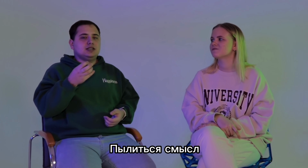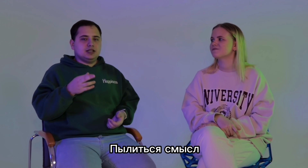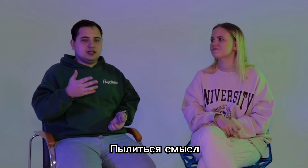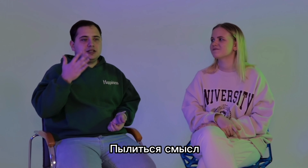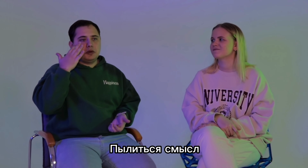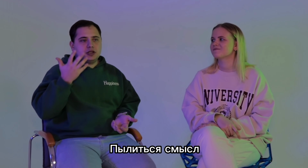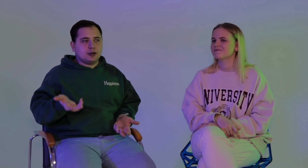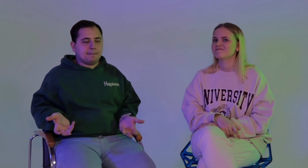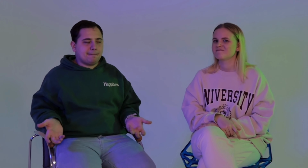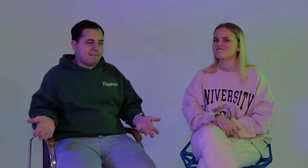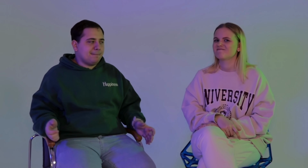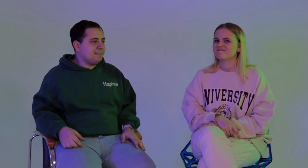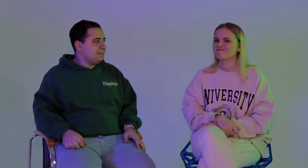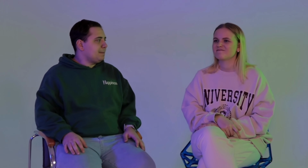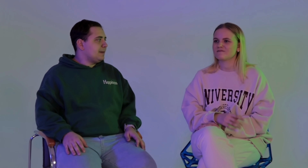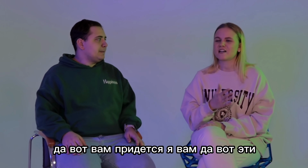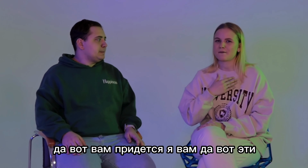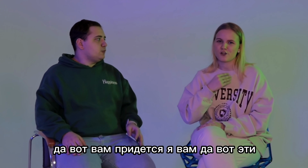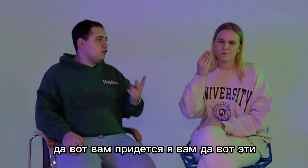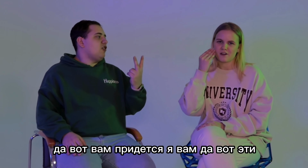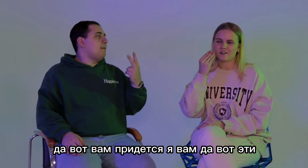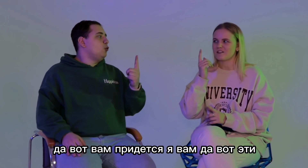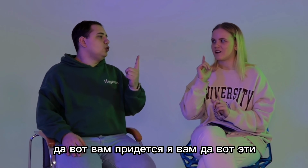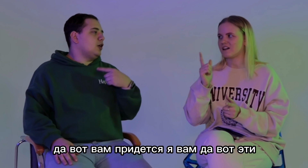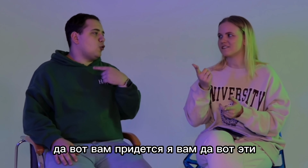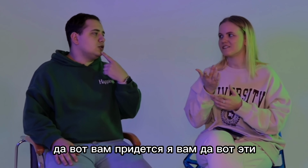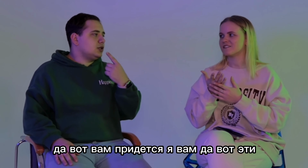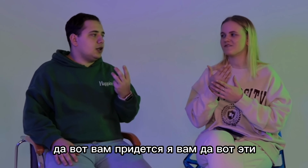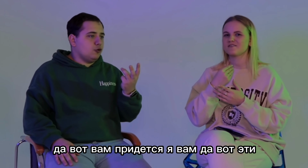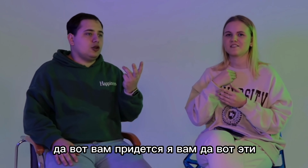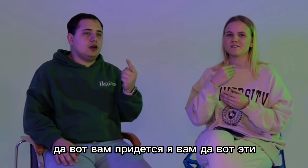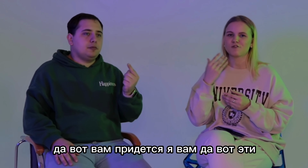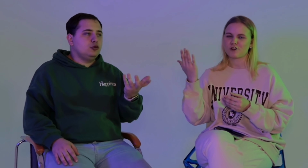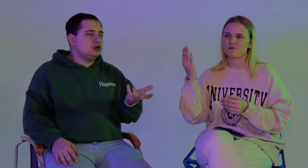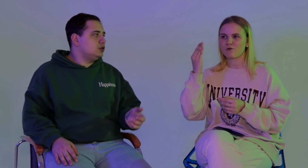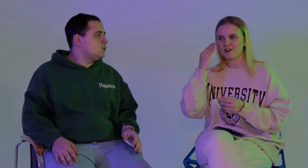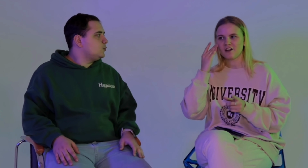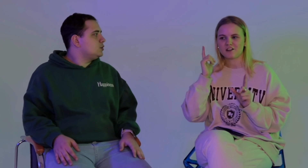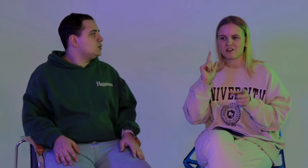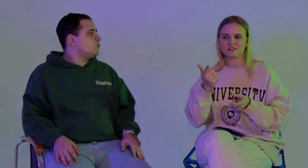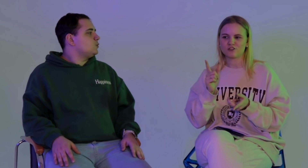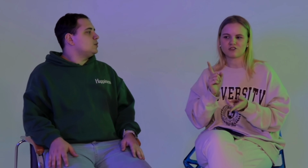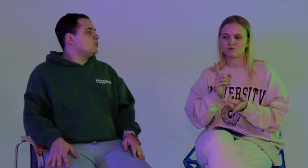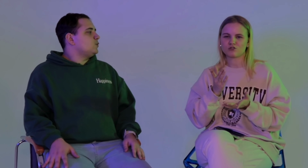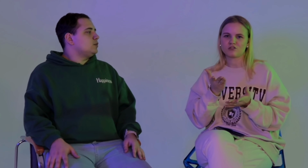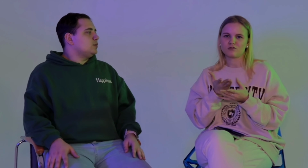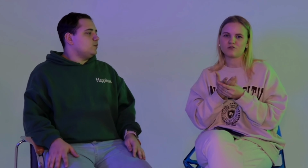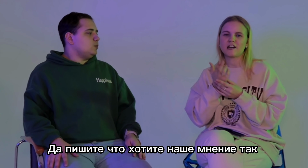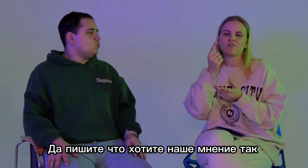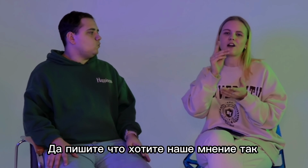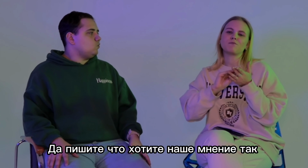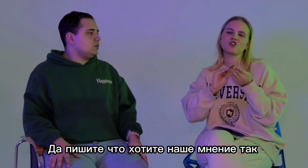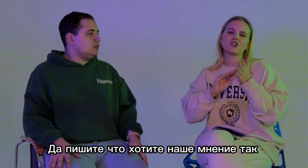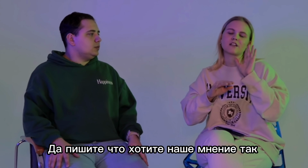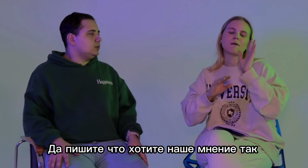Появится смысл. Да, два плюса я уже сказал. Вот третий плюс. Да, на пишке там